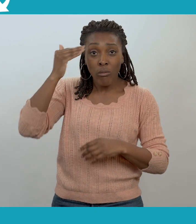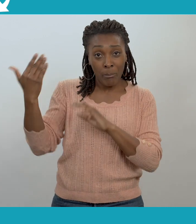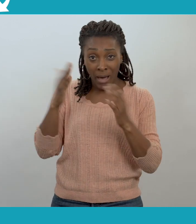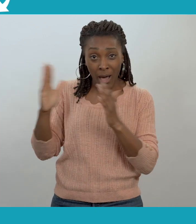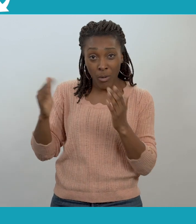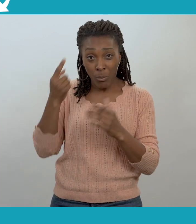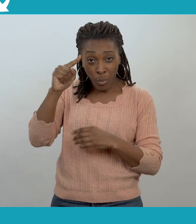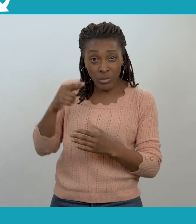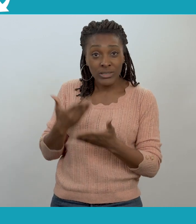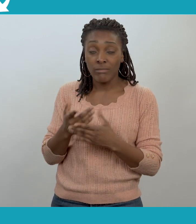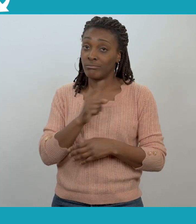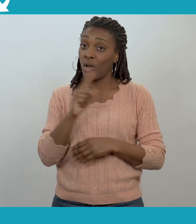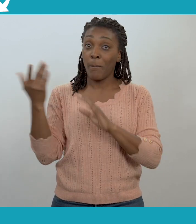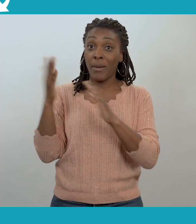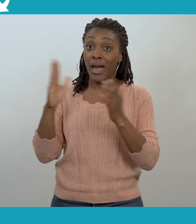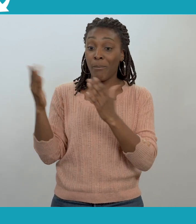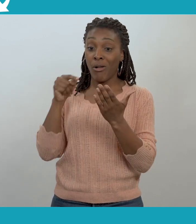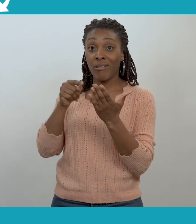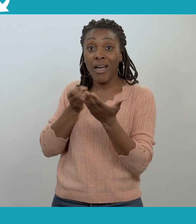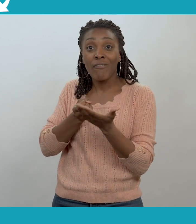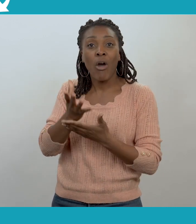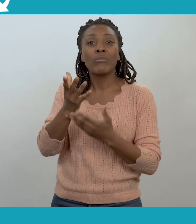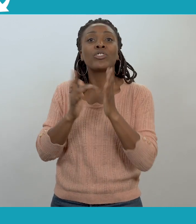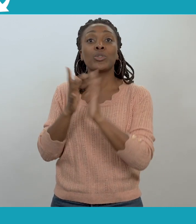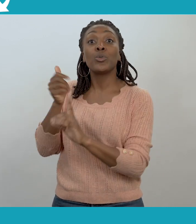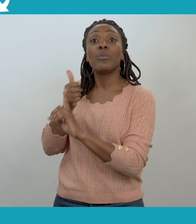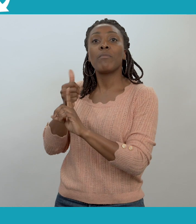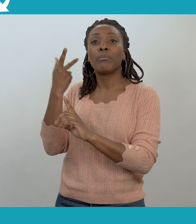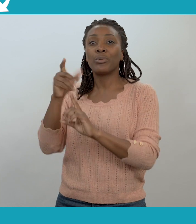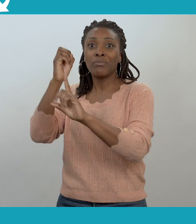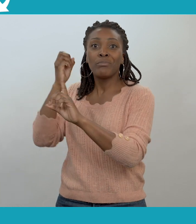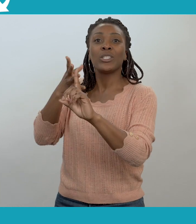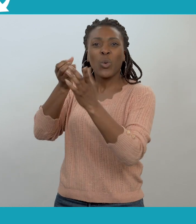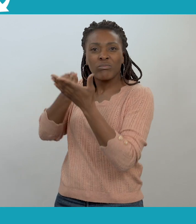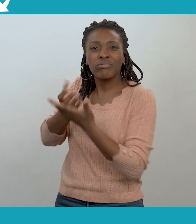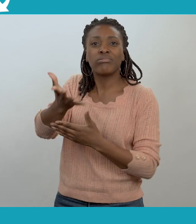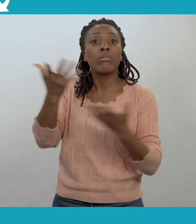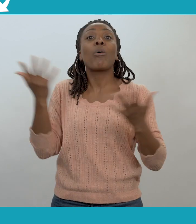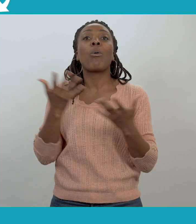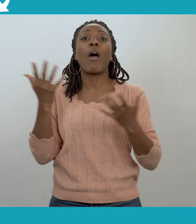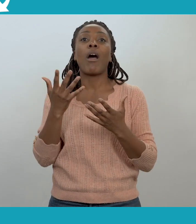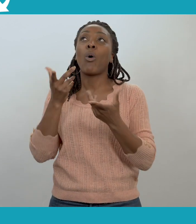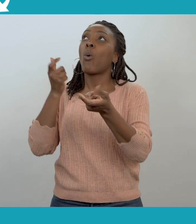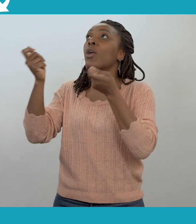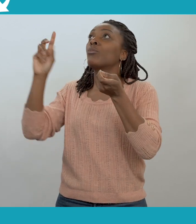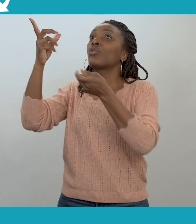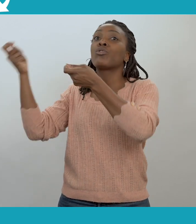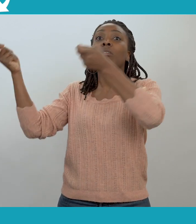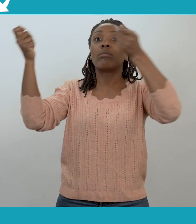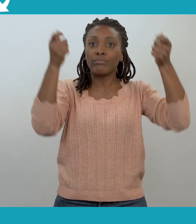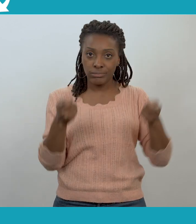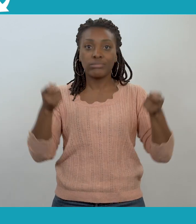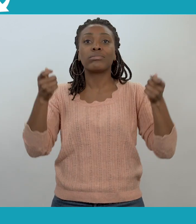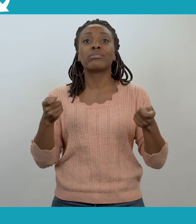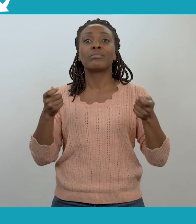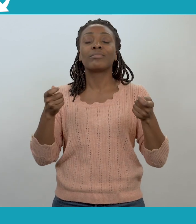dit que ces paraboles parlent de lui-même et sa mission. Sa mission, annoncer l'avènement du royaume de Dieu sur